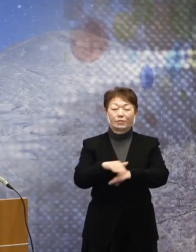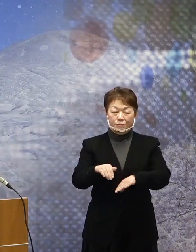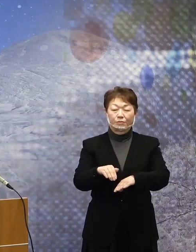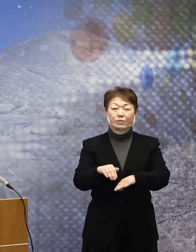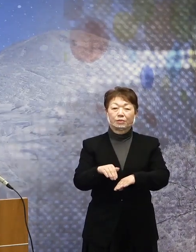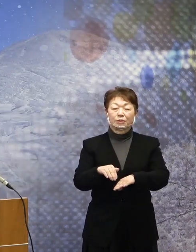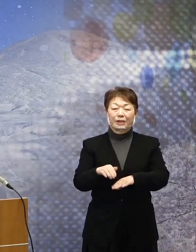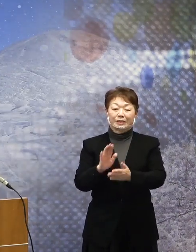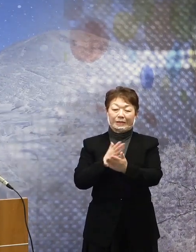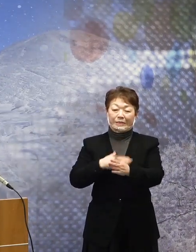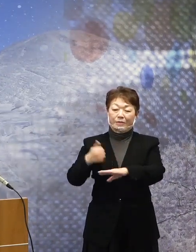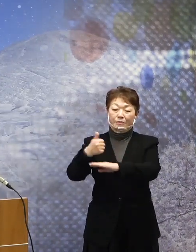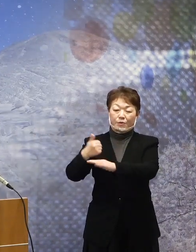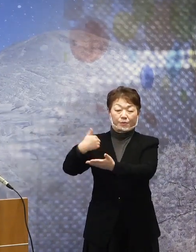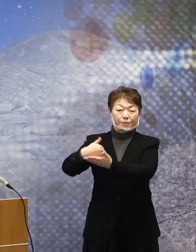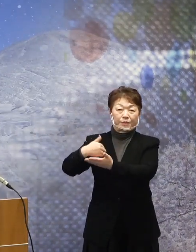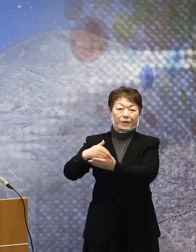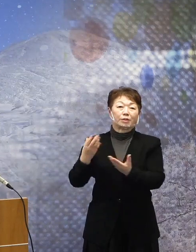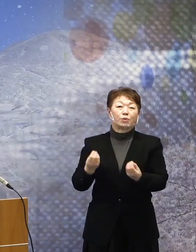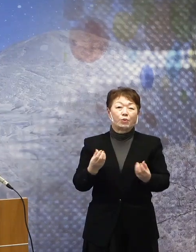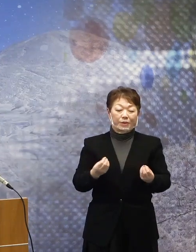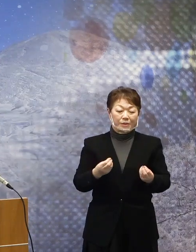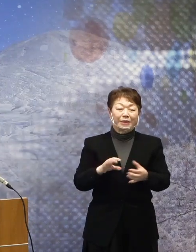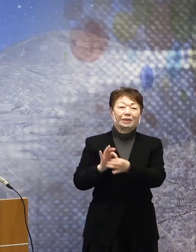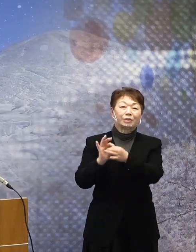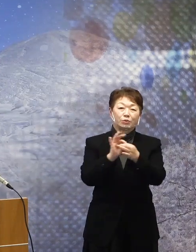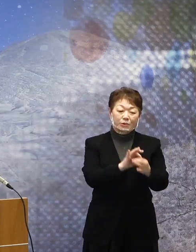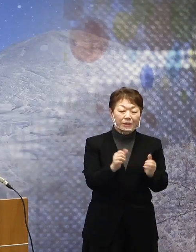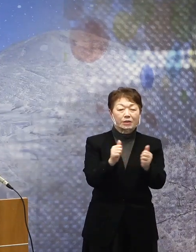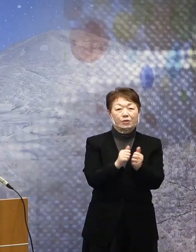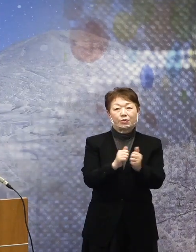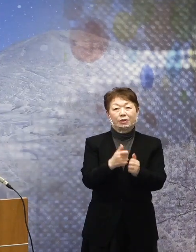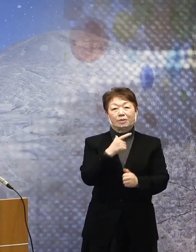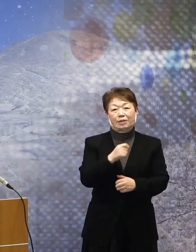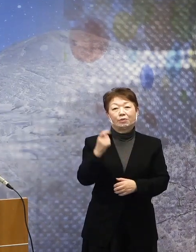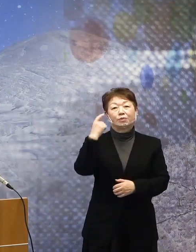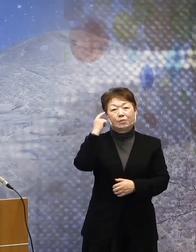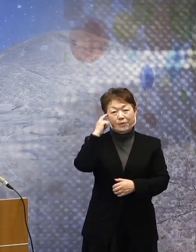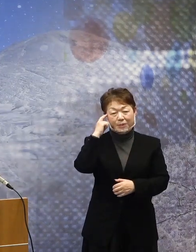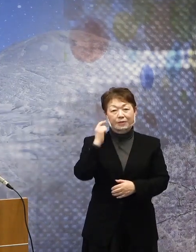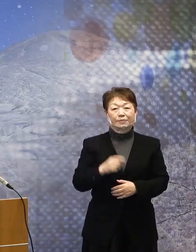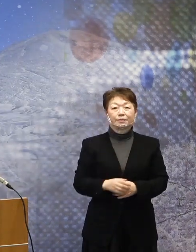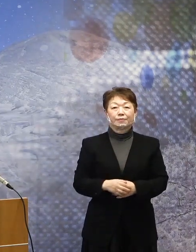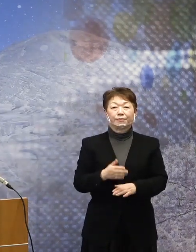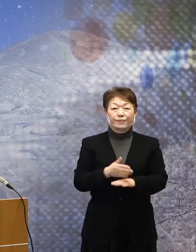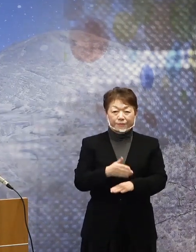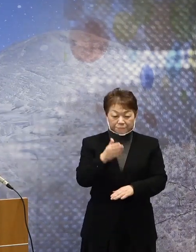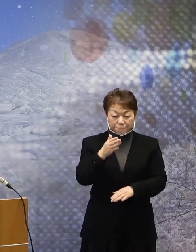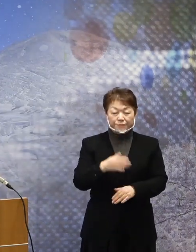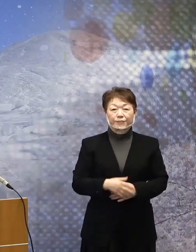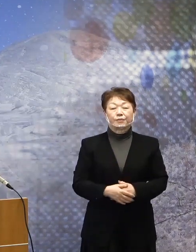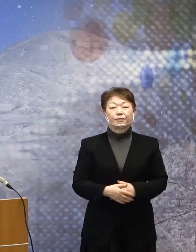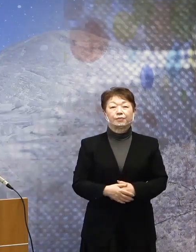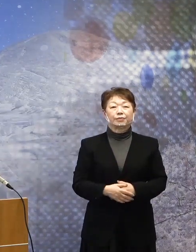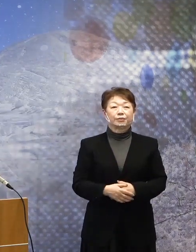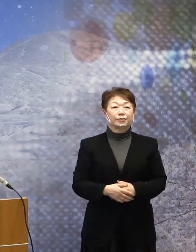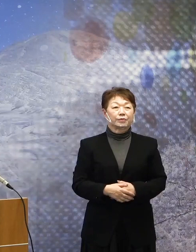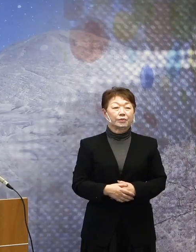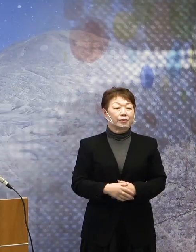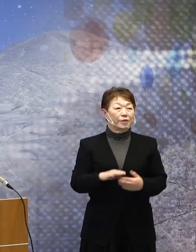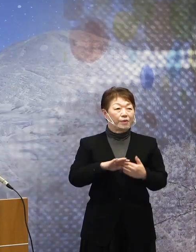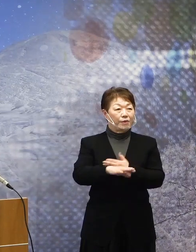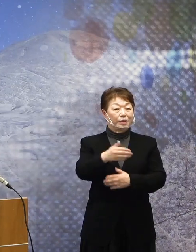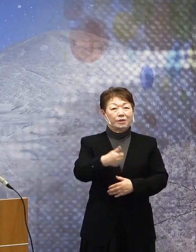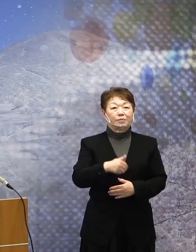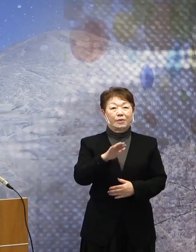られますので、知事さんもおっしゃってますので、続き協議をしていきたい、このように思っています。 ありがとうございます。 よろしいですか。はい、 はい、他